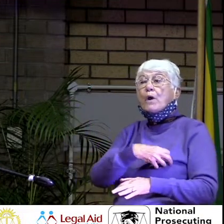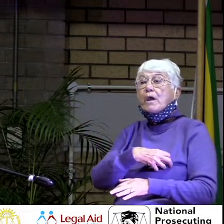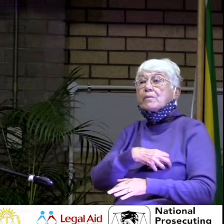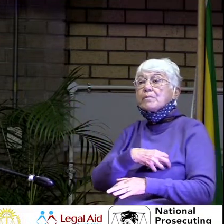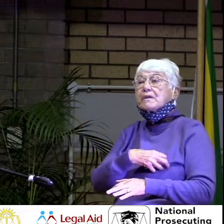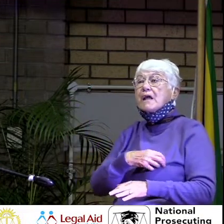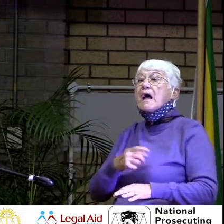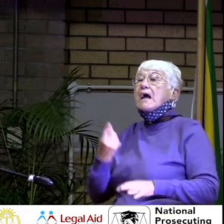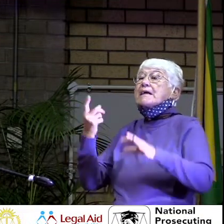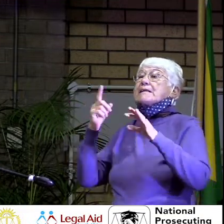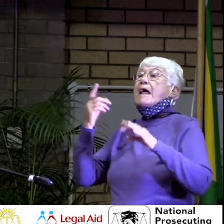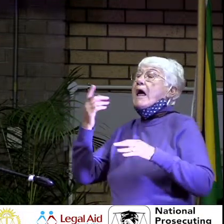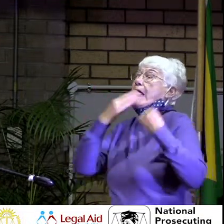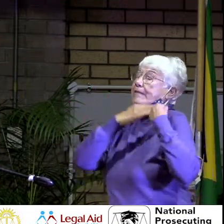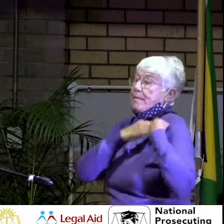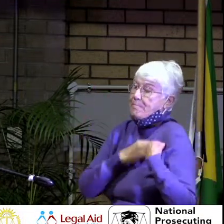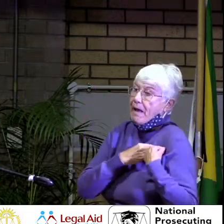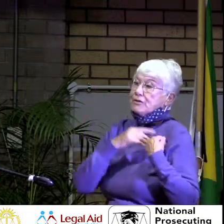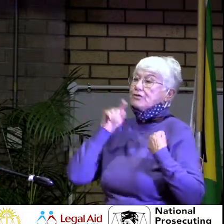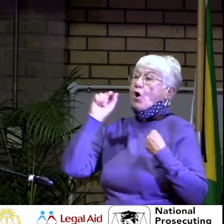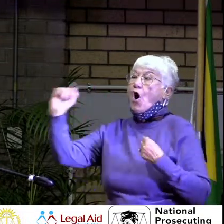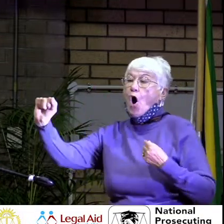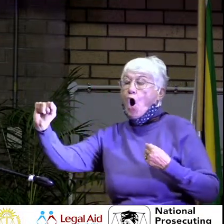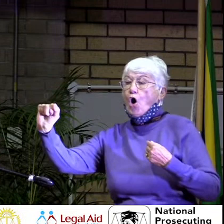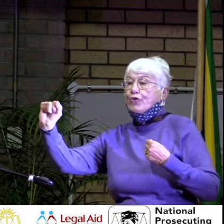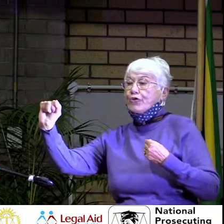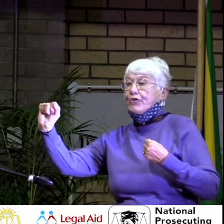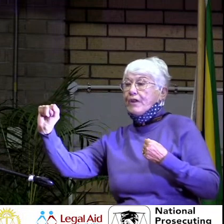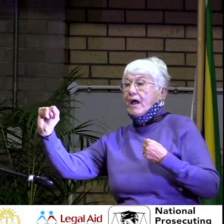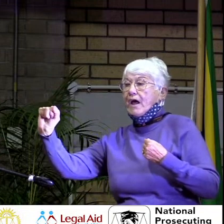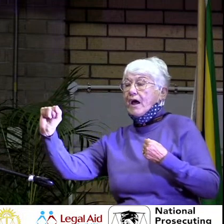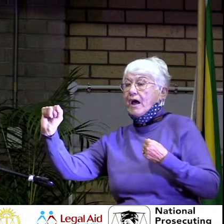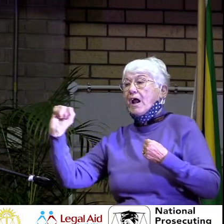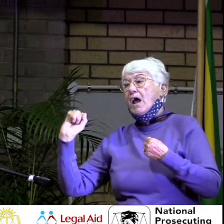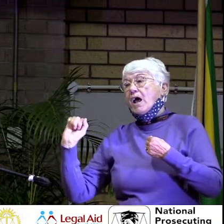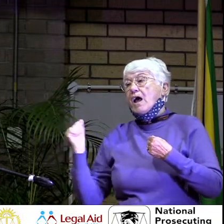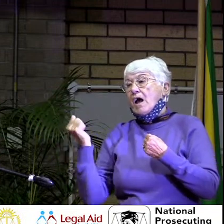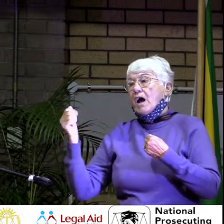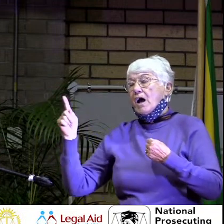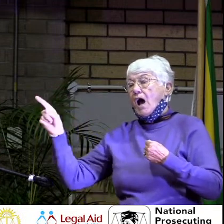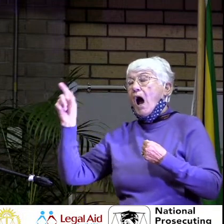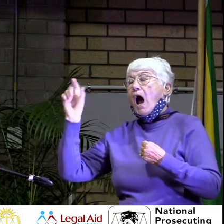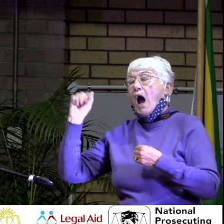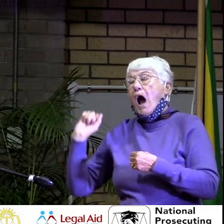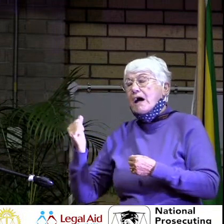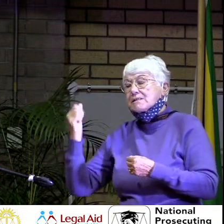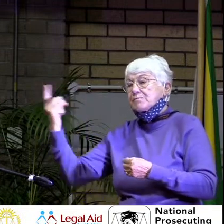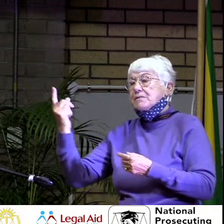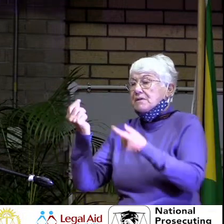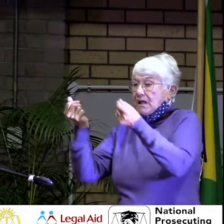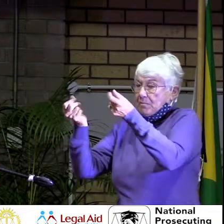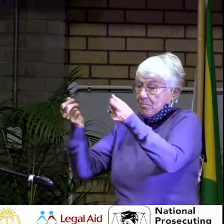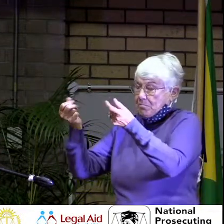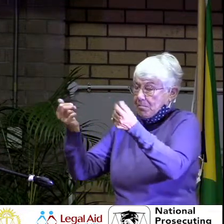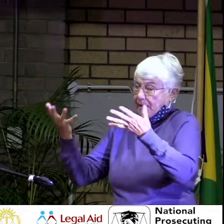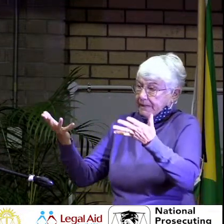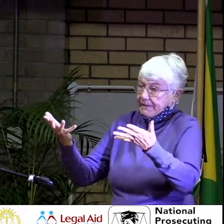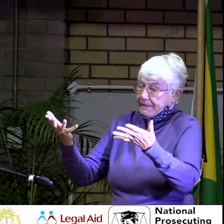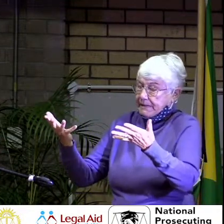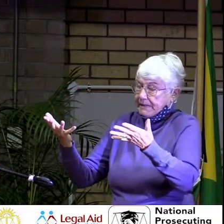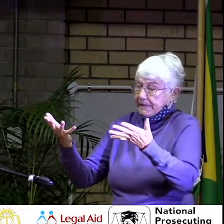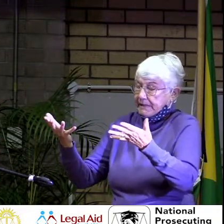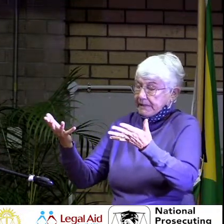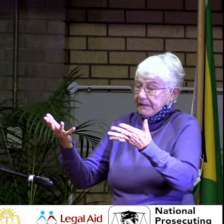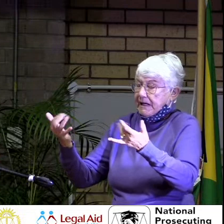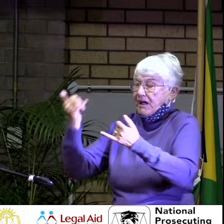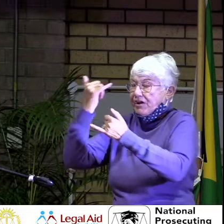familie, en dat hulle blootstelling aan gesinsgeweld, verkrachting en selfsmoord verhoog. Dit is